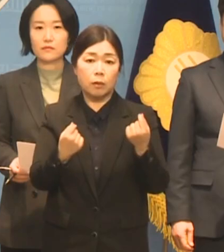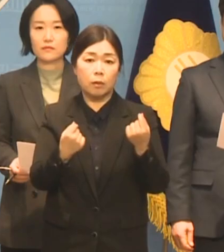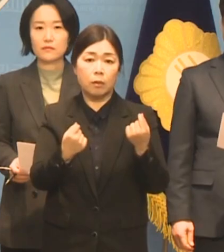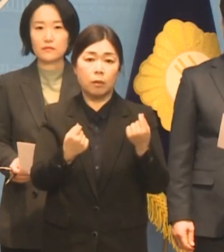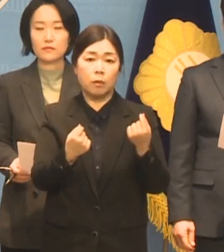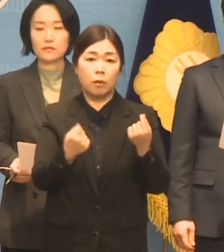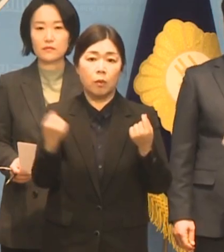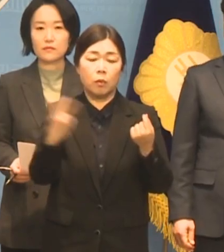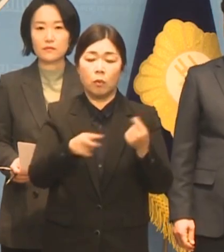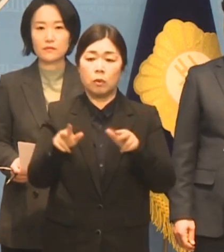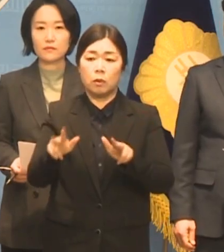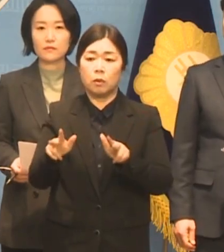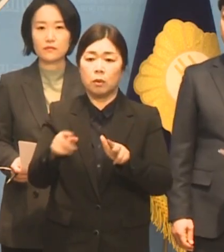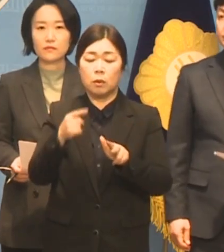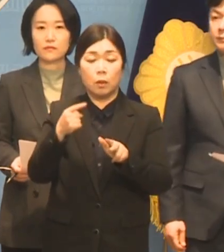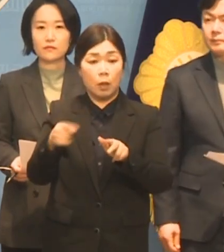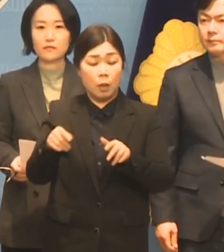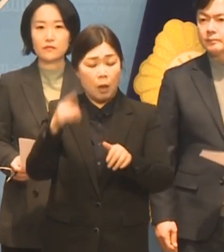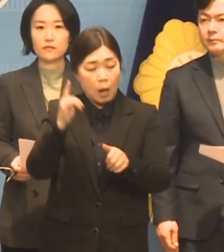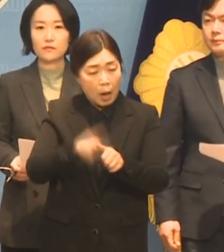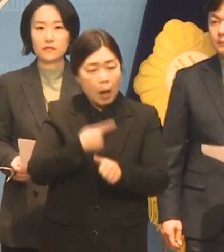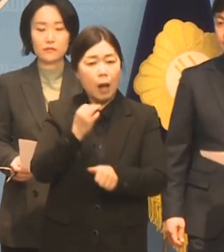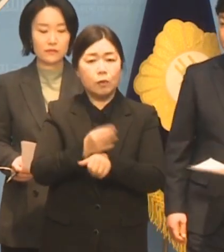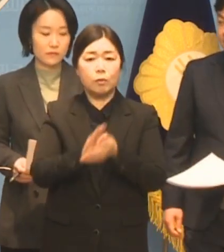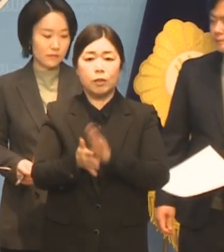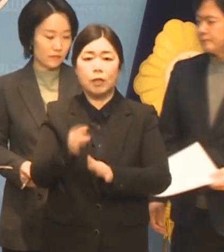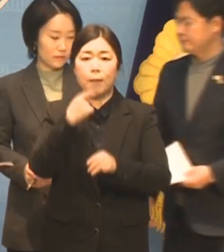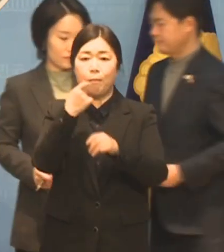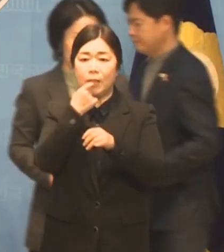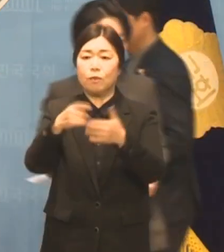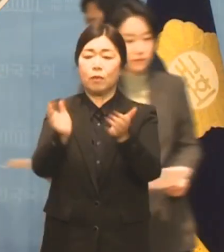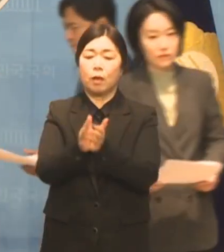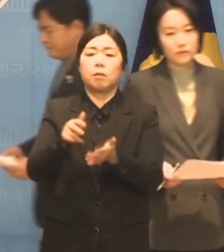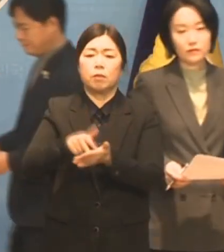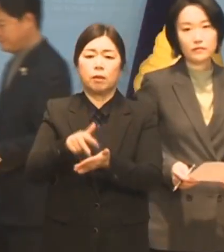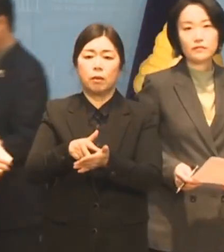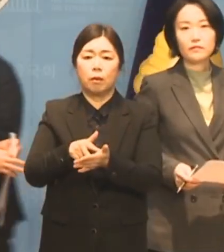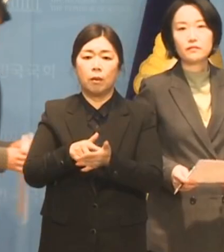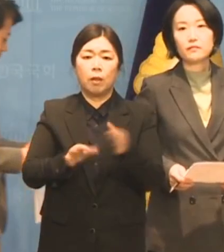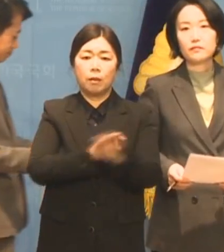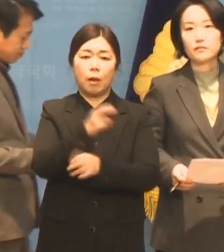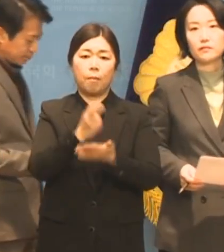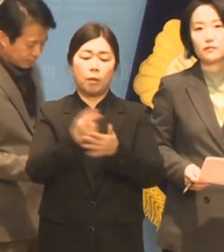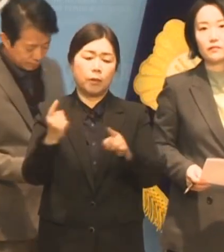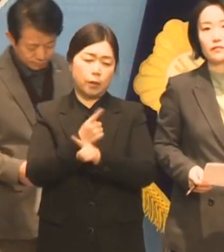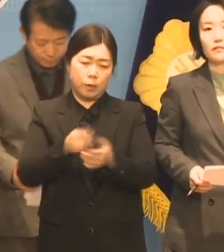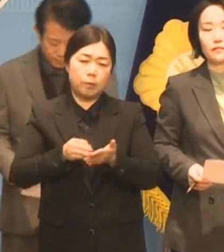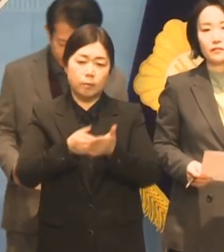민주당이 상법 개정을 주도하게 된 것입니다.